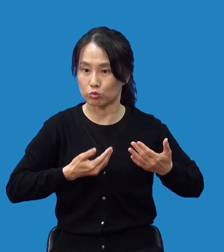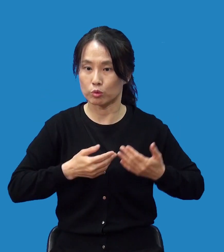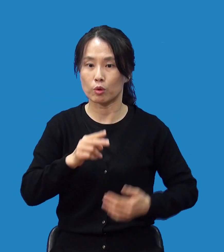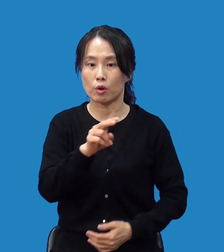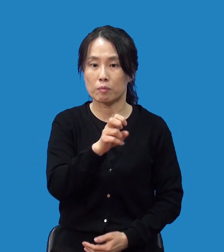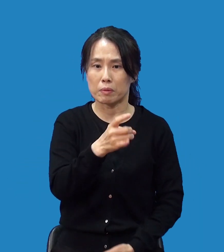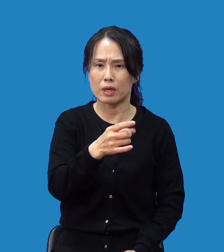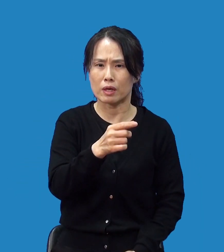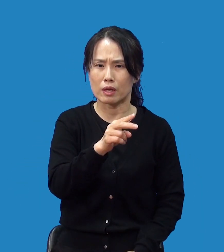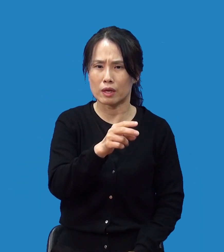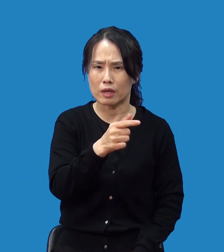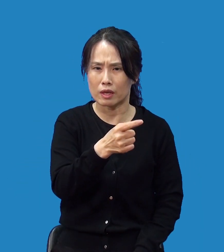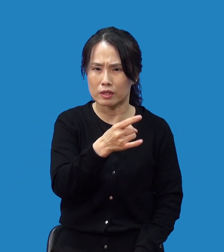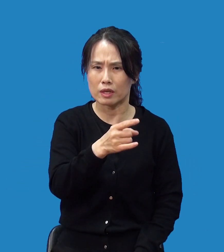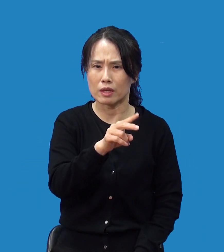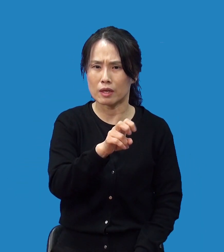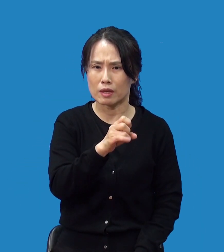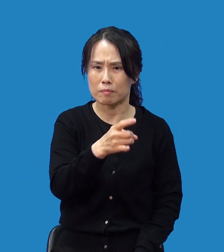메네는